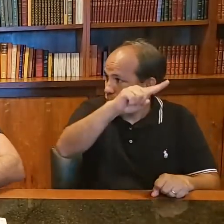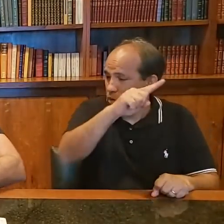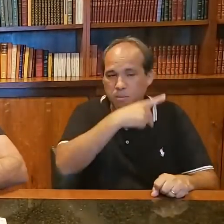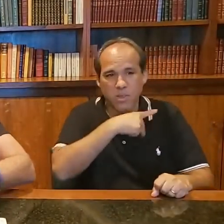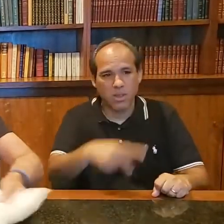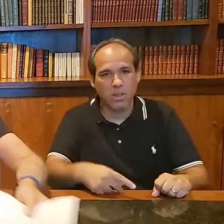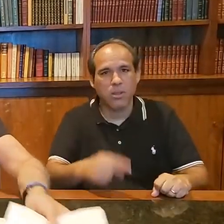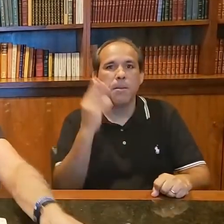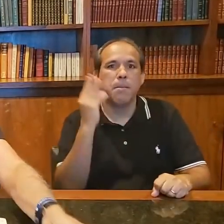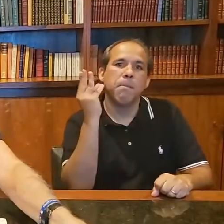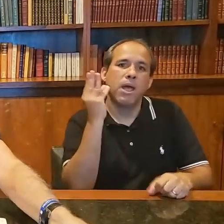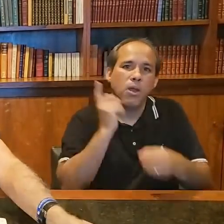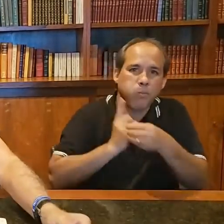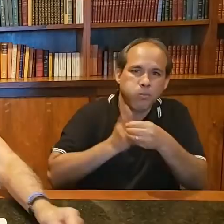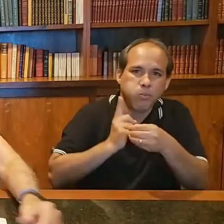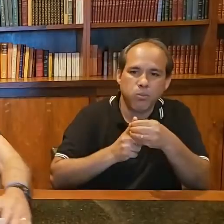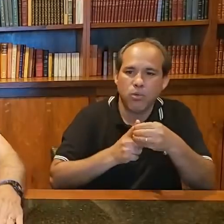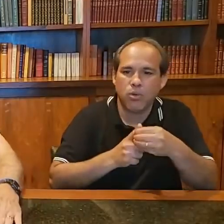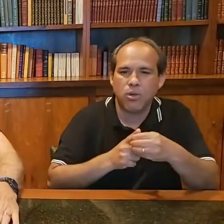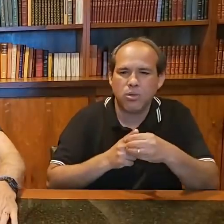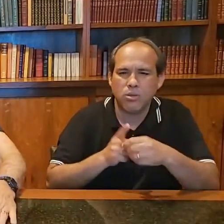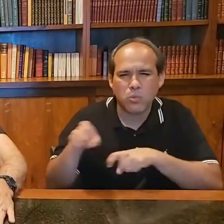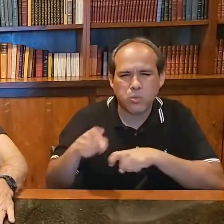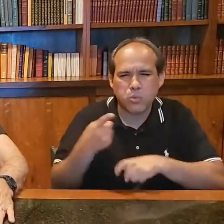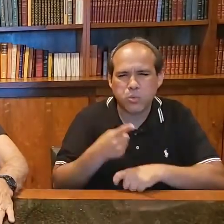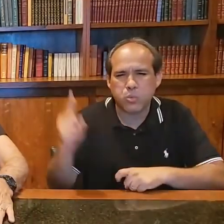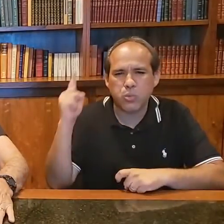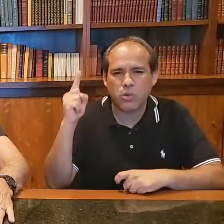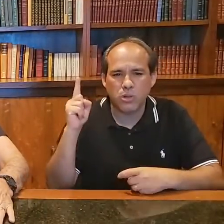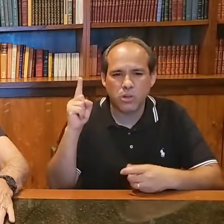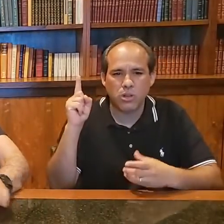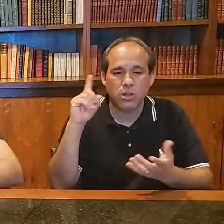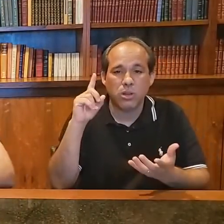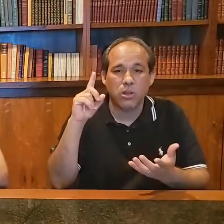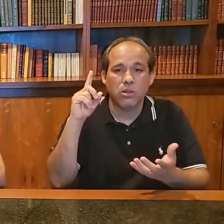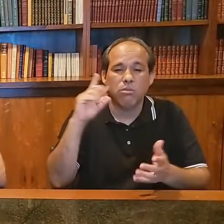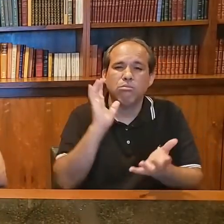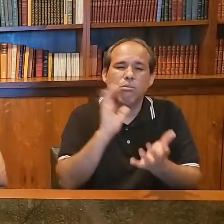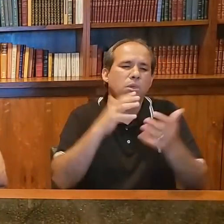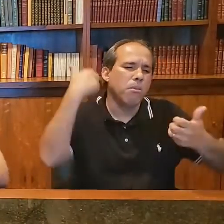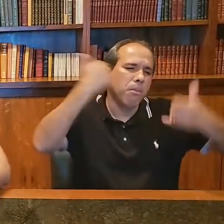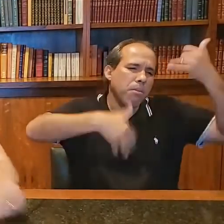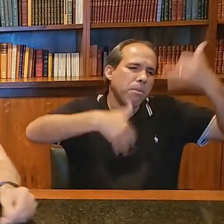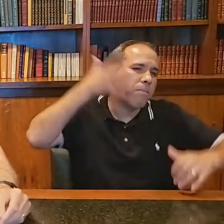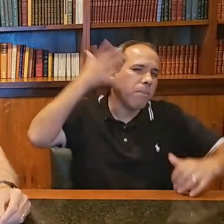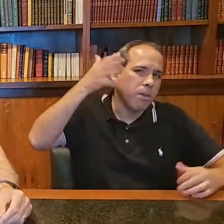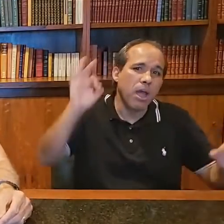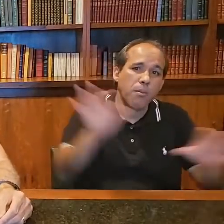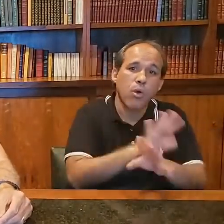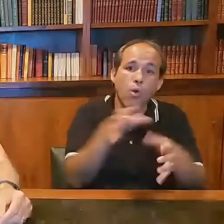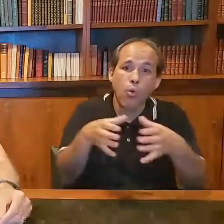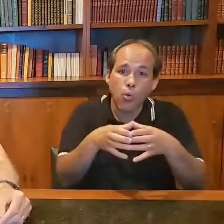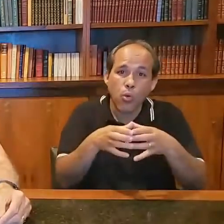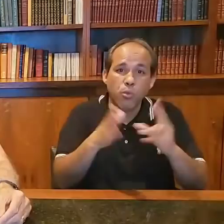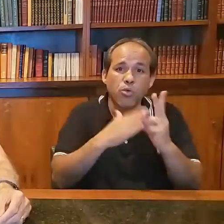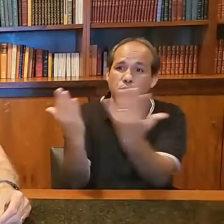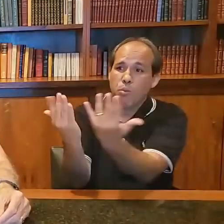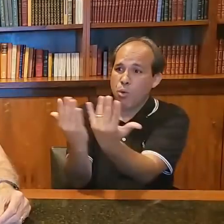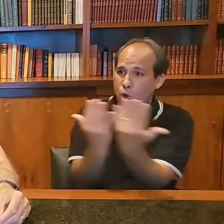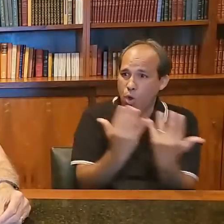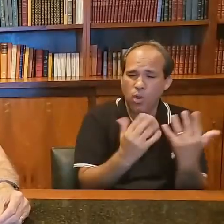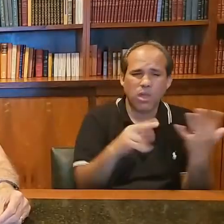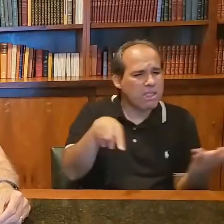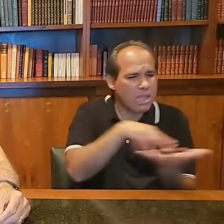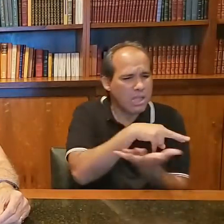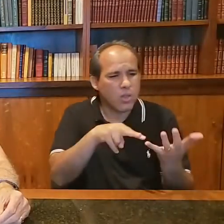cidade chamada Centro Novo. Aí, durante aí, o evento, veio um grupo de índios e cantaram, dançaram, e tudo